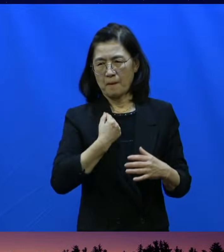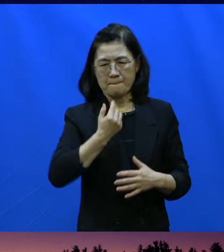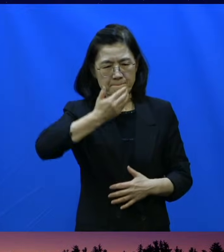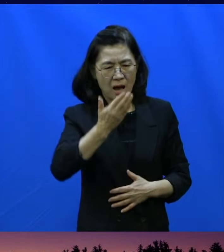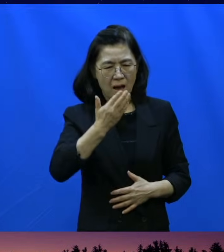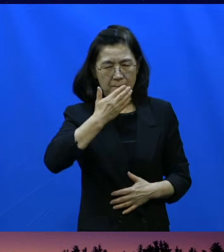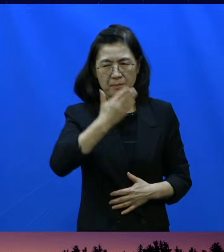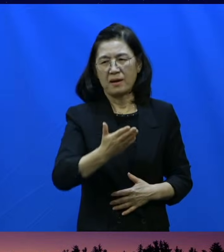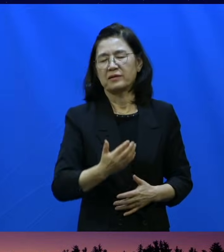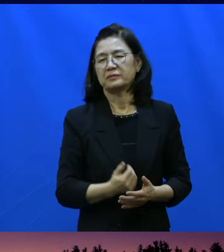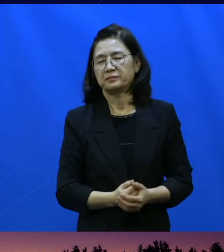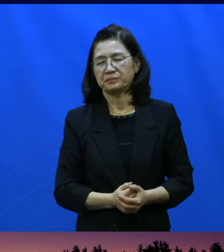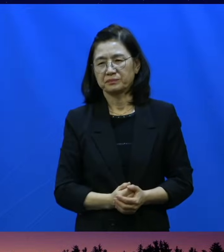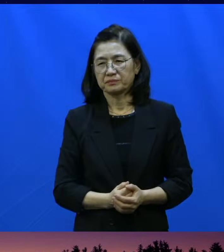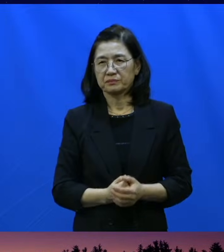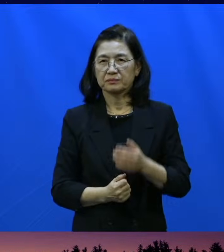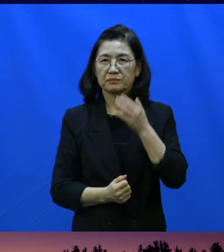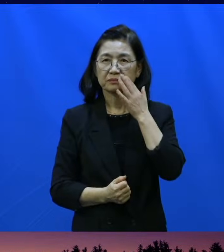율법적인가요?